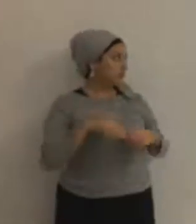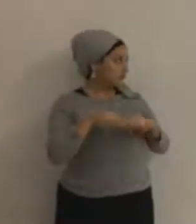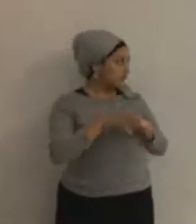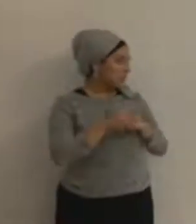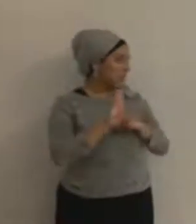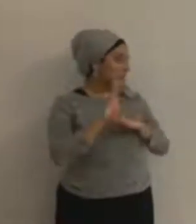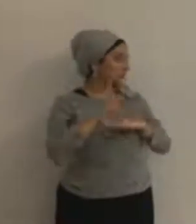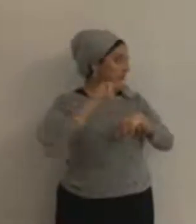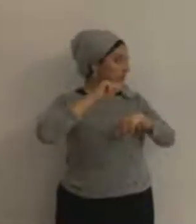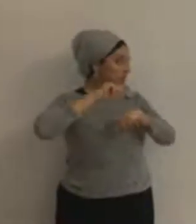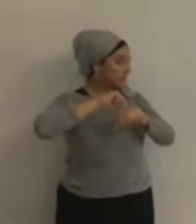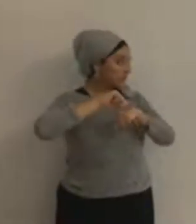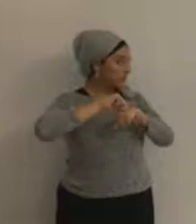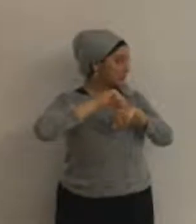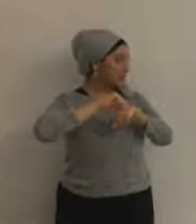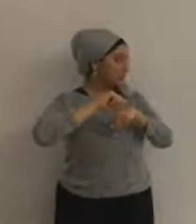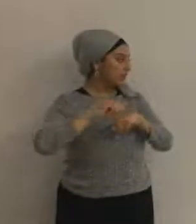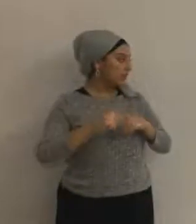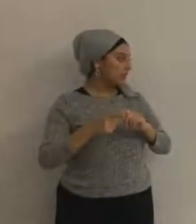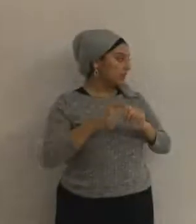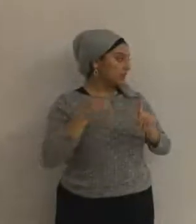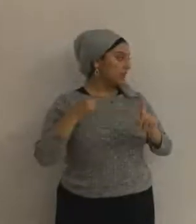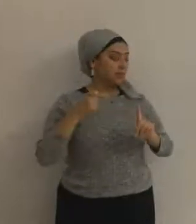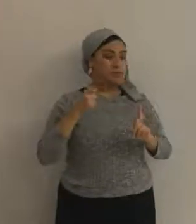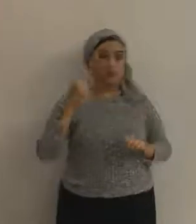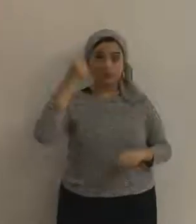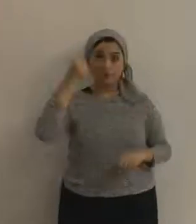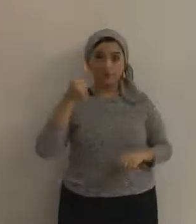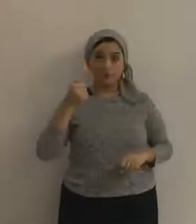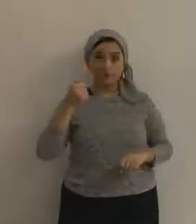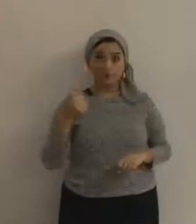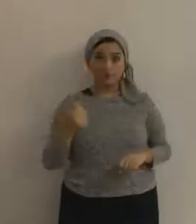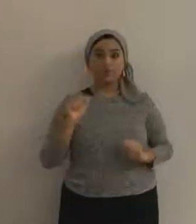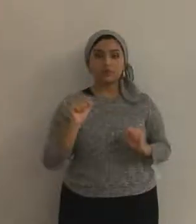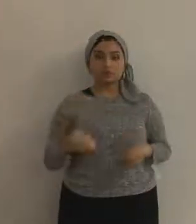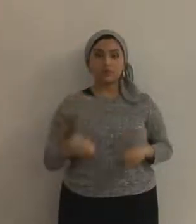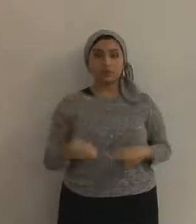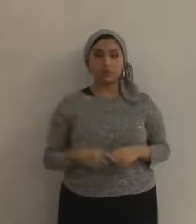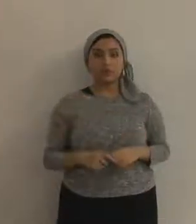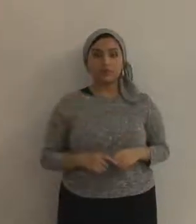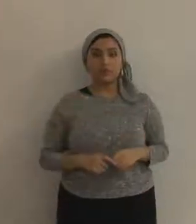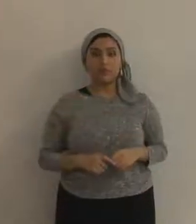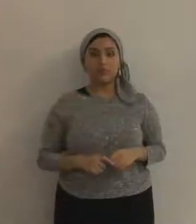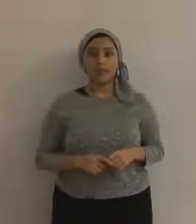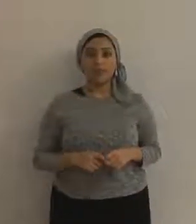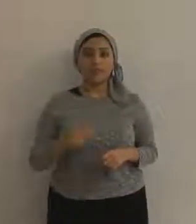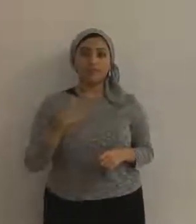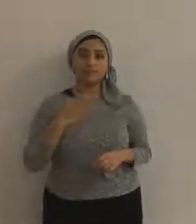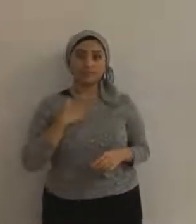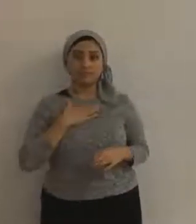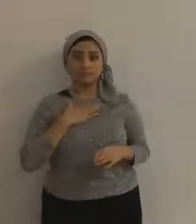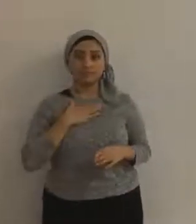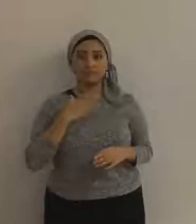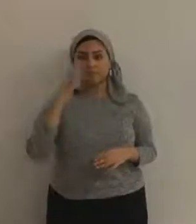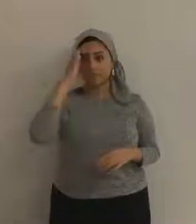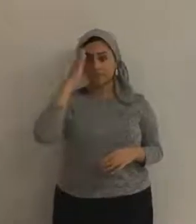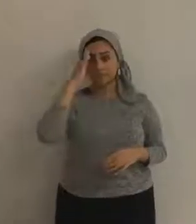pórtico hacia el lado sur, es posible. Y viéndolo desde un punto arquitectónico,